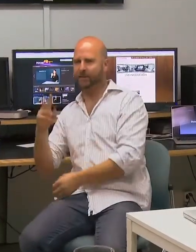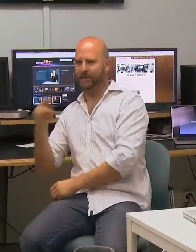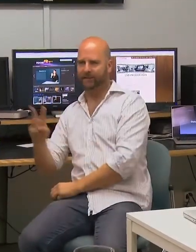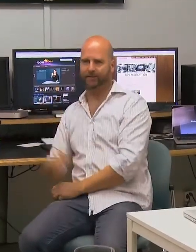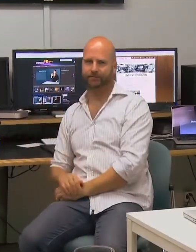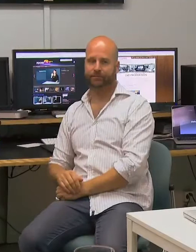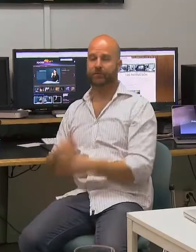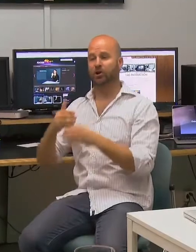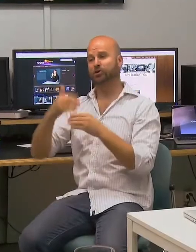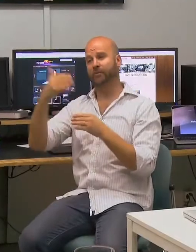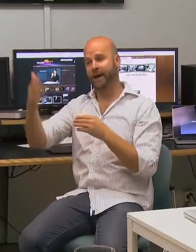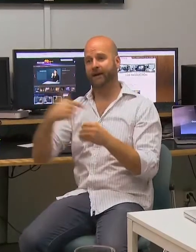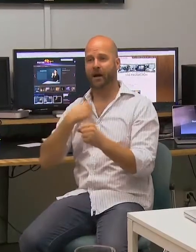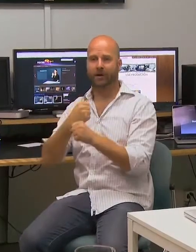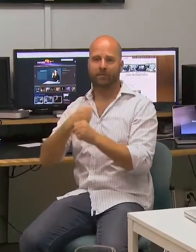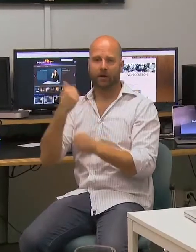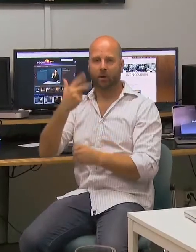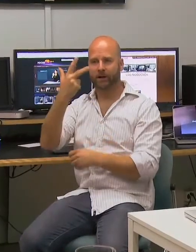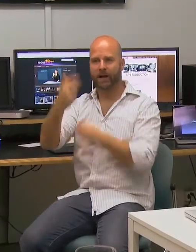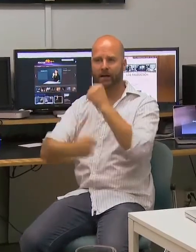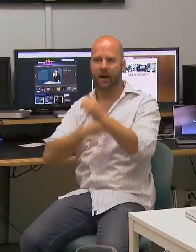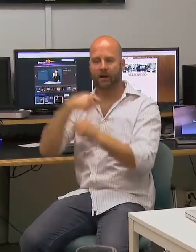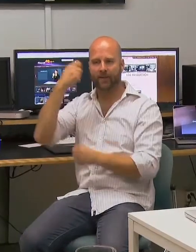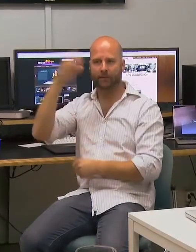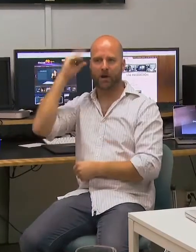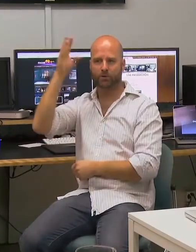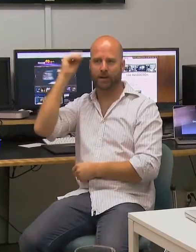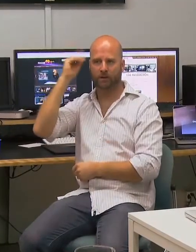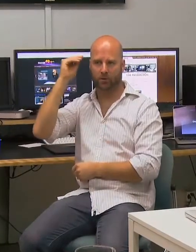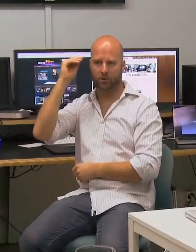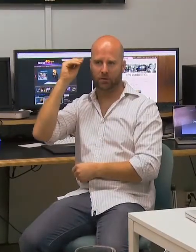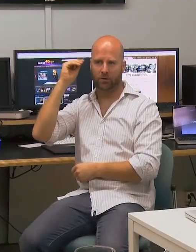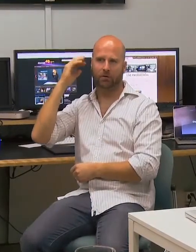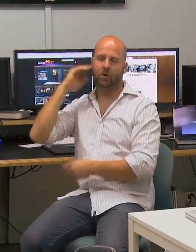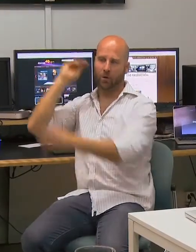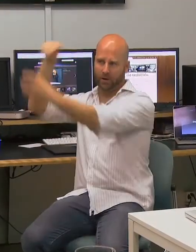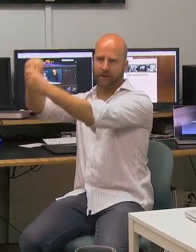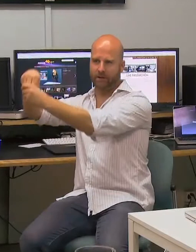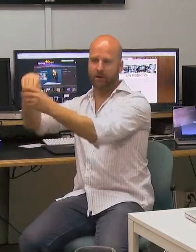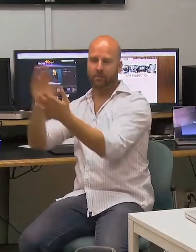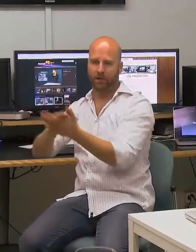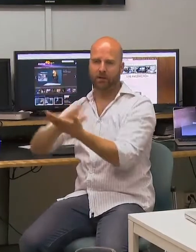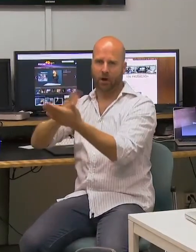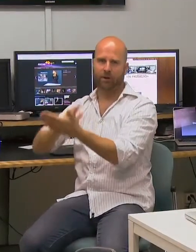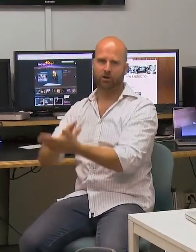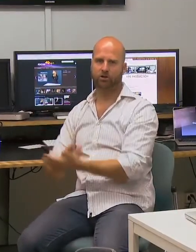so. Und das konnte ich dann auch gebrauchen fürs Focus 5. Und ich habe auch noch Filmausbildung gemacht.